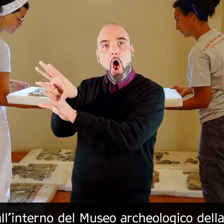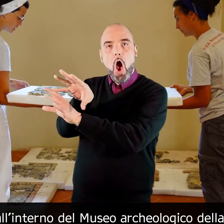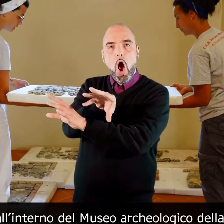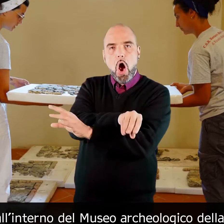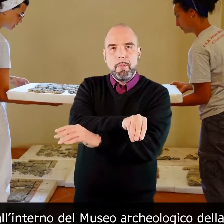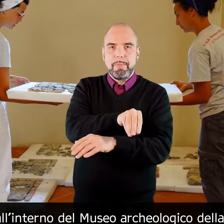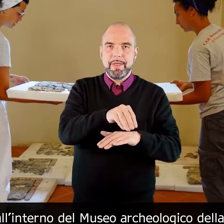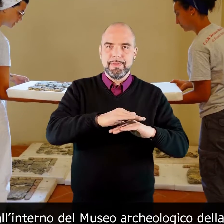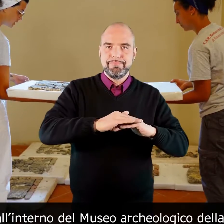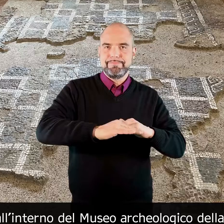archeologico della Linguella